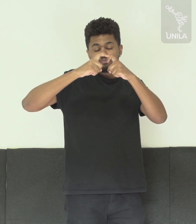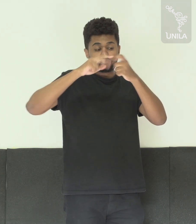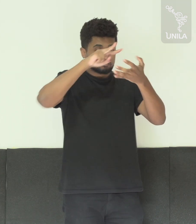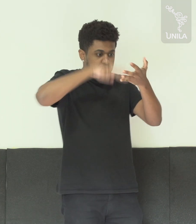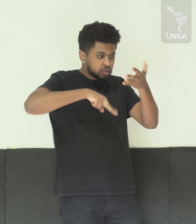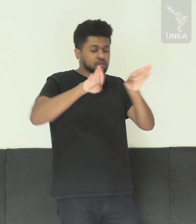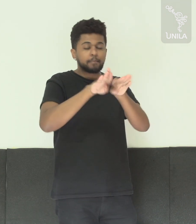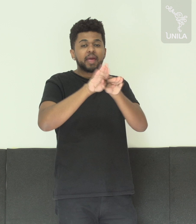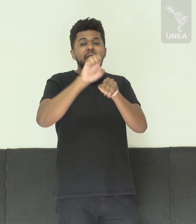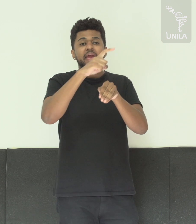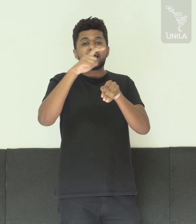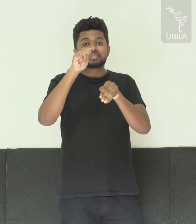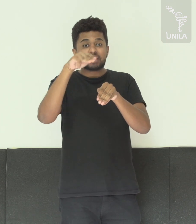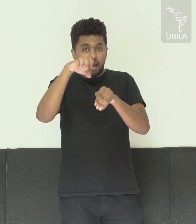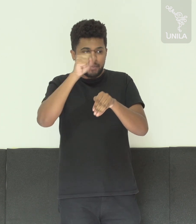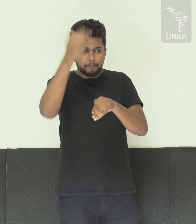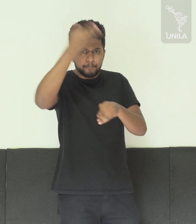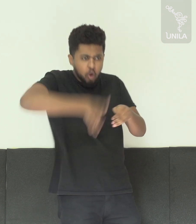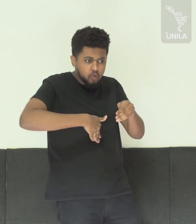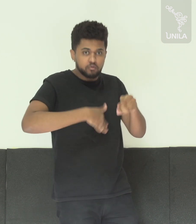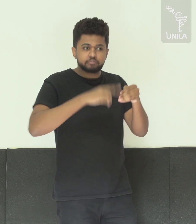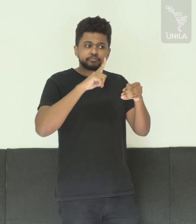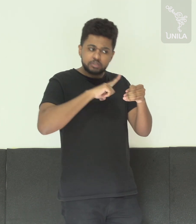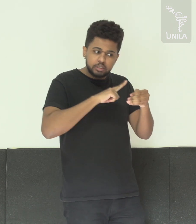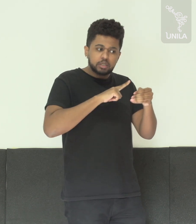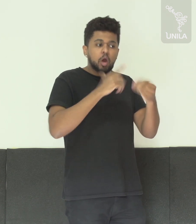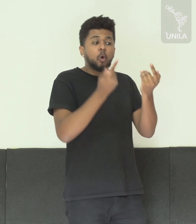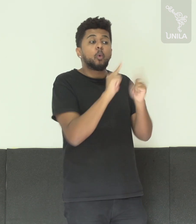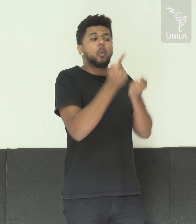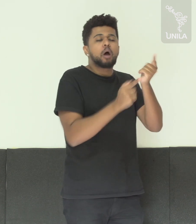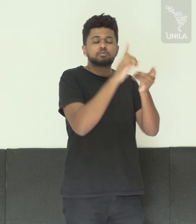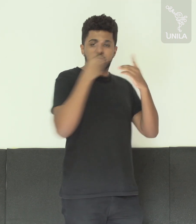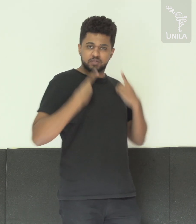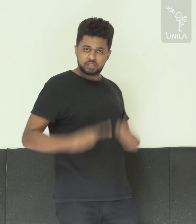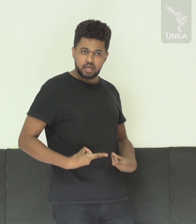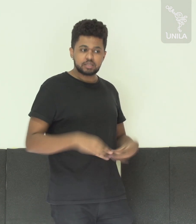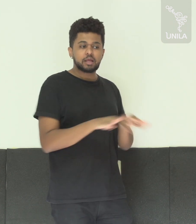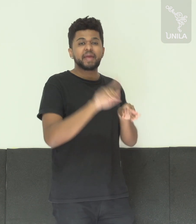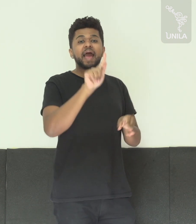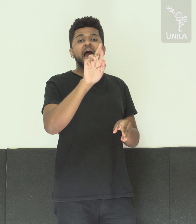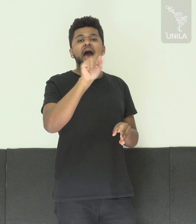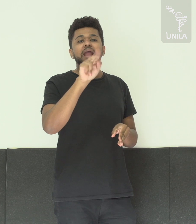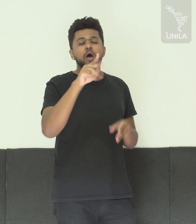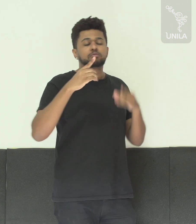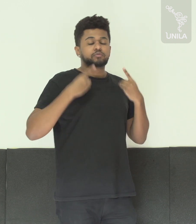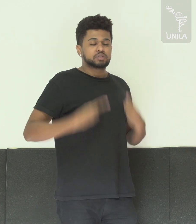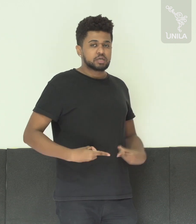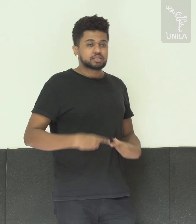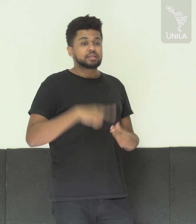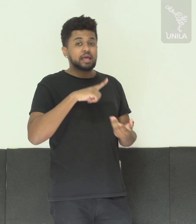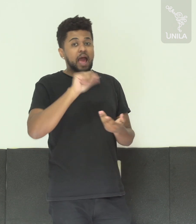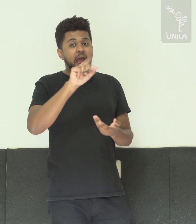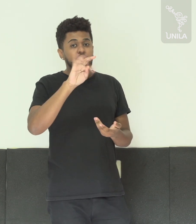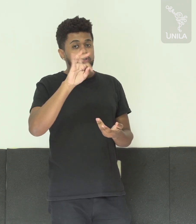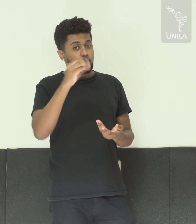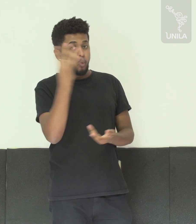comprobatórios, complementares que atestem a espécie e o grau de deficiência, nos termos do artigo 4º do